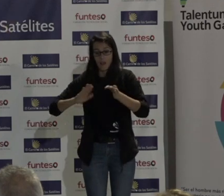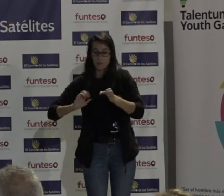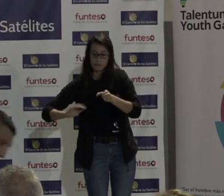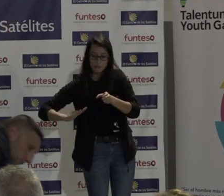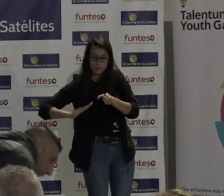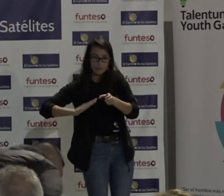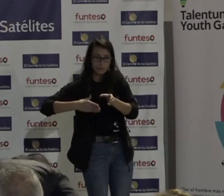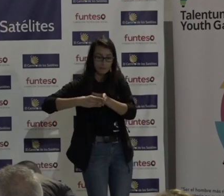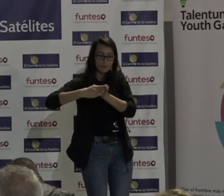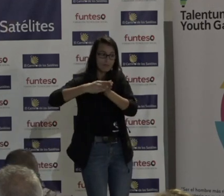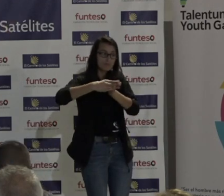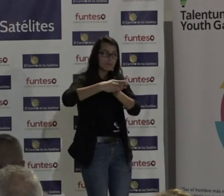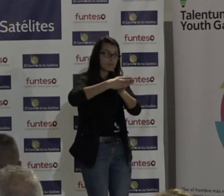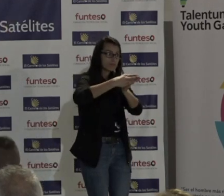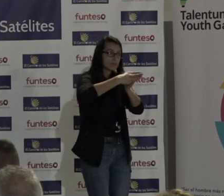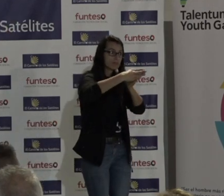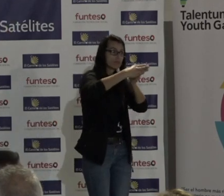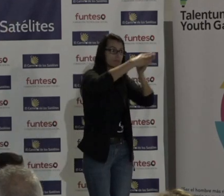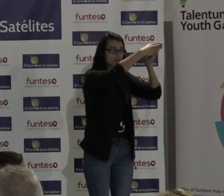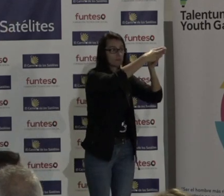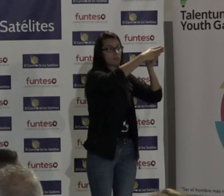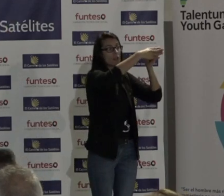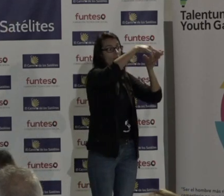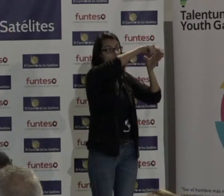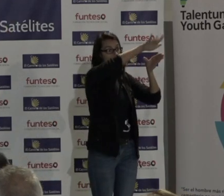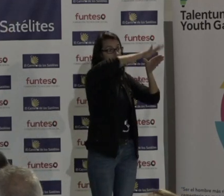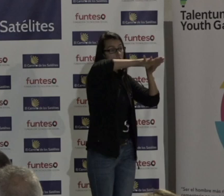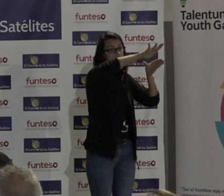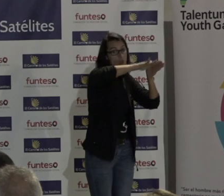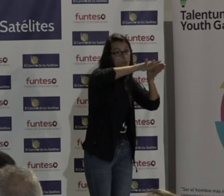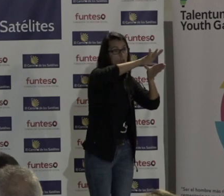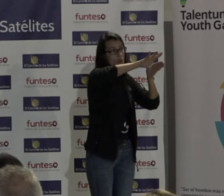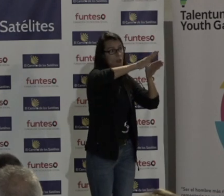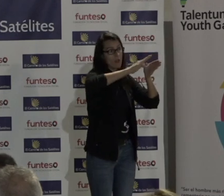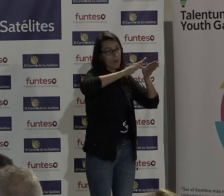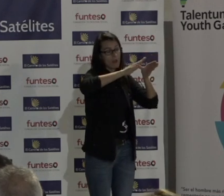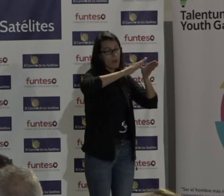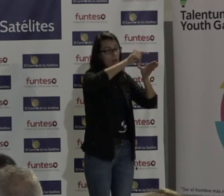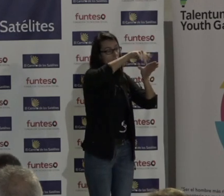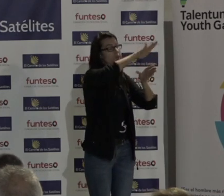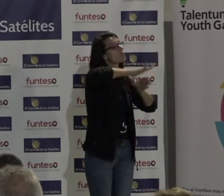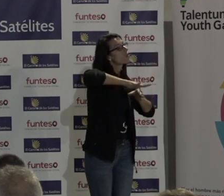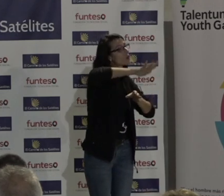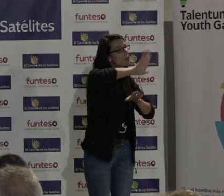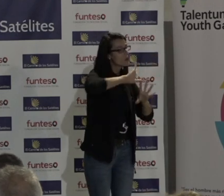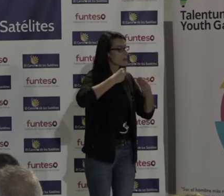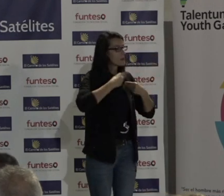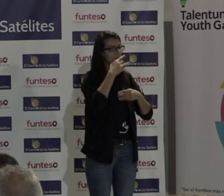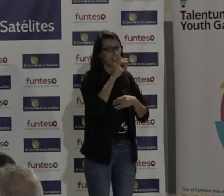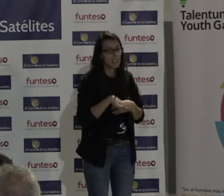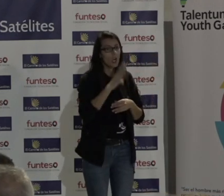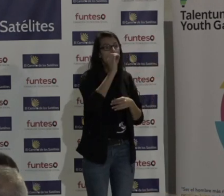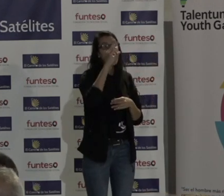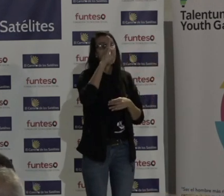de Lugo, en la Terra Chá, estaba el lugar donde habitaban los